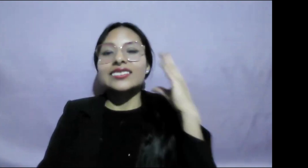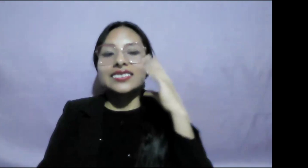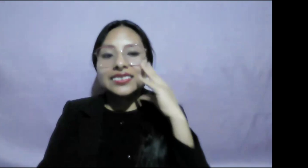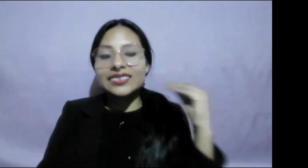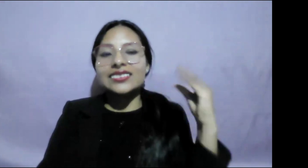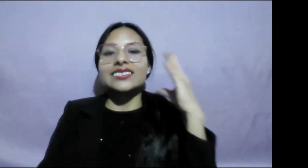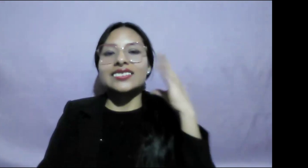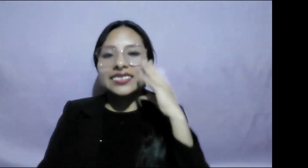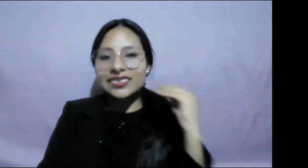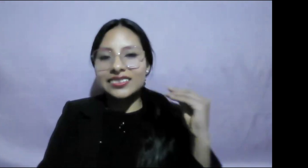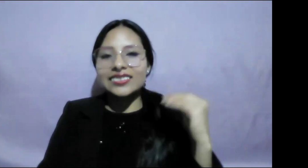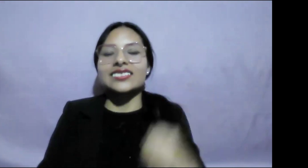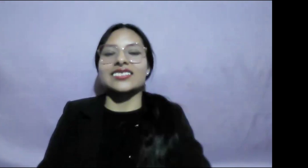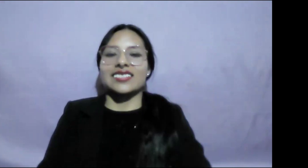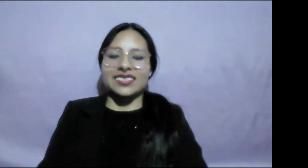mejilla